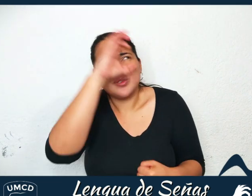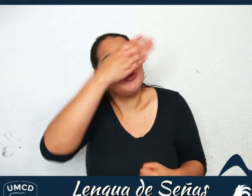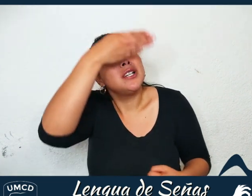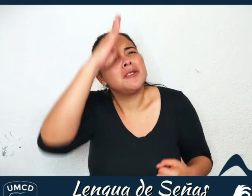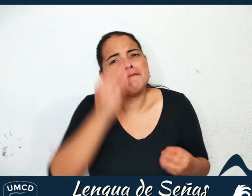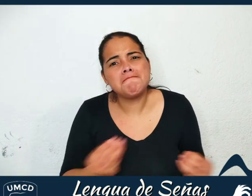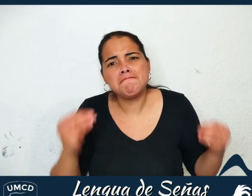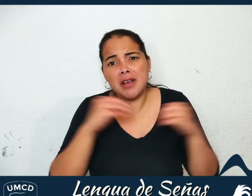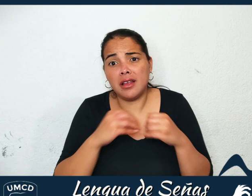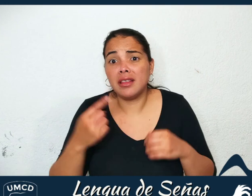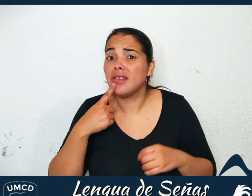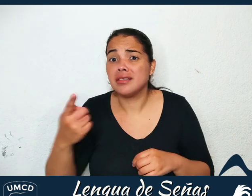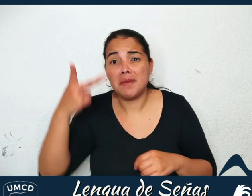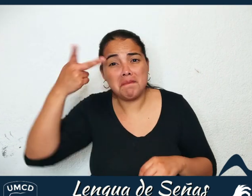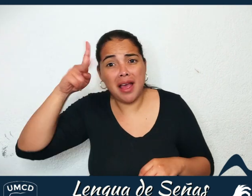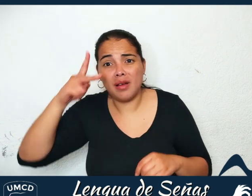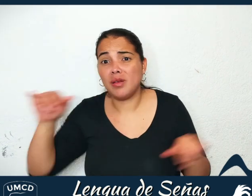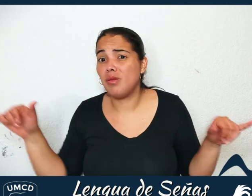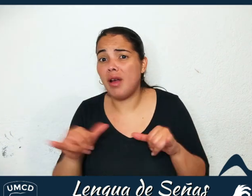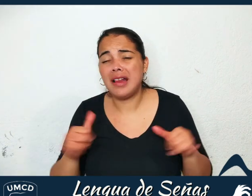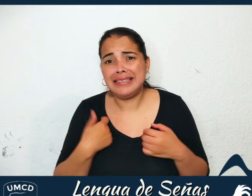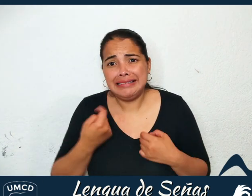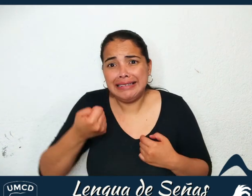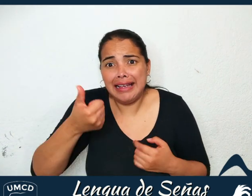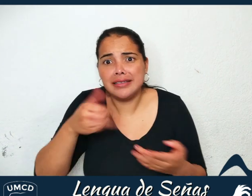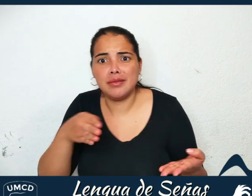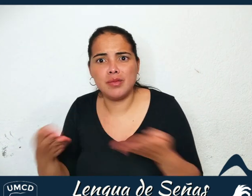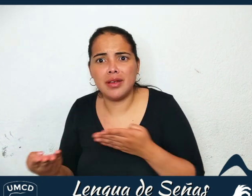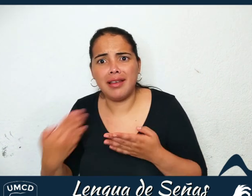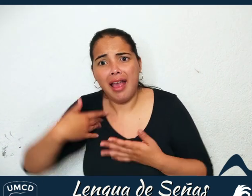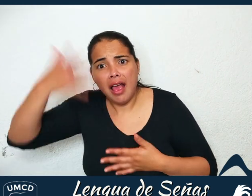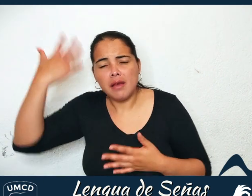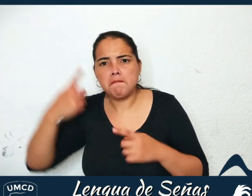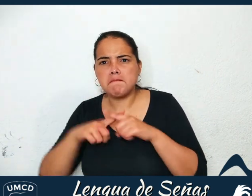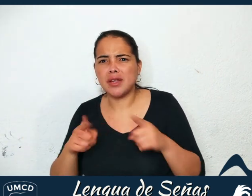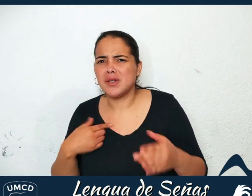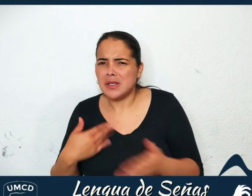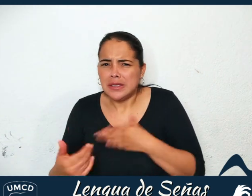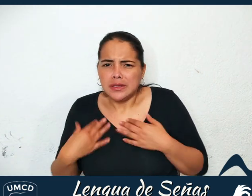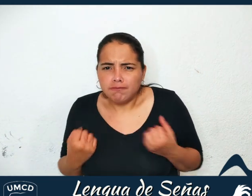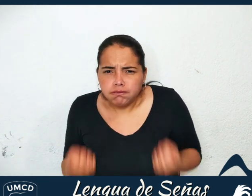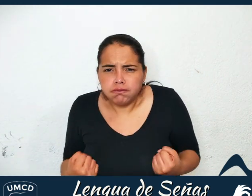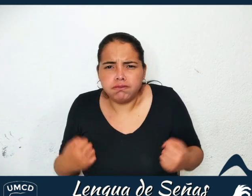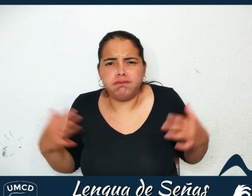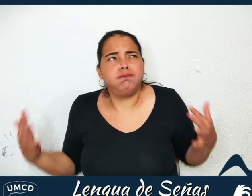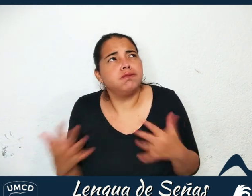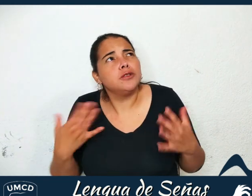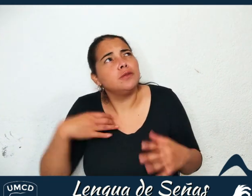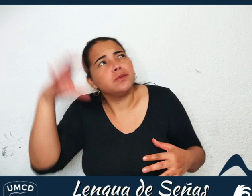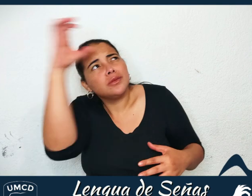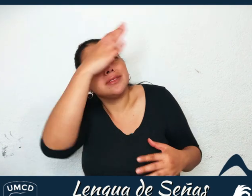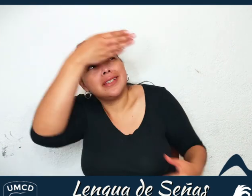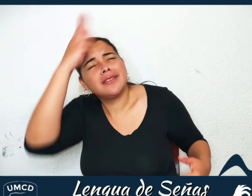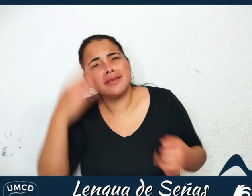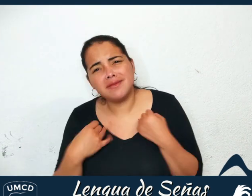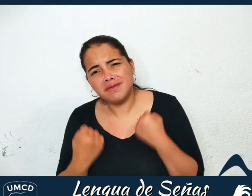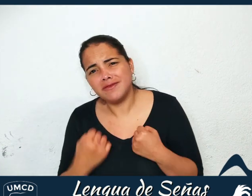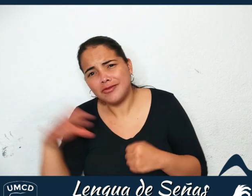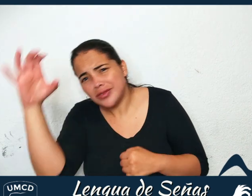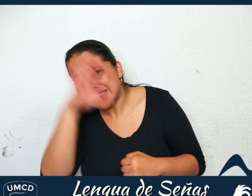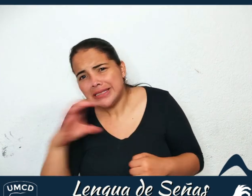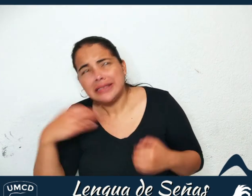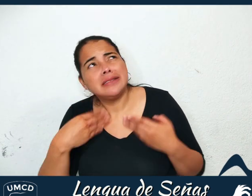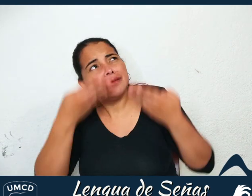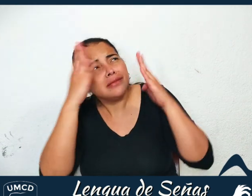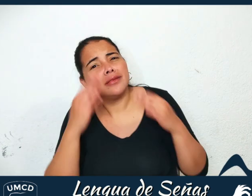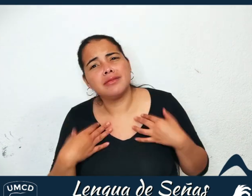estos versículos menciona que él enfrentó algunas veces la muerte, pero él encontró el consuelo y el aliento de Dios